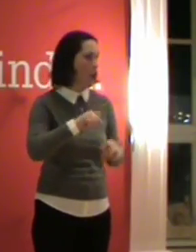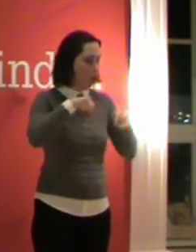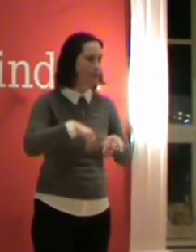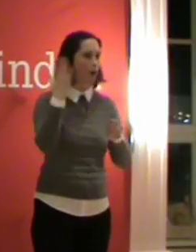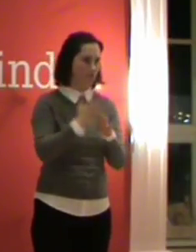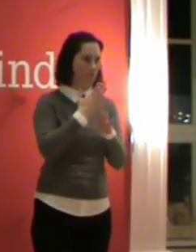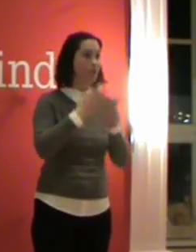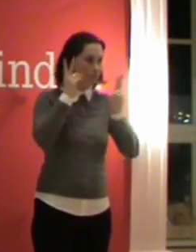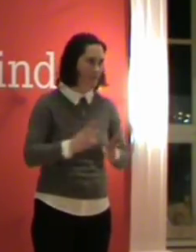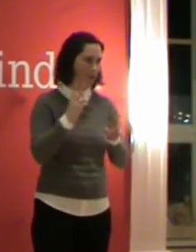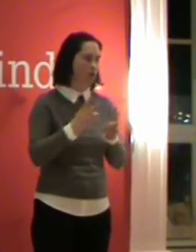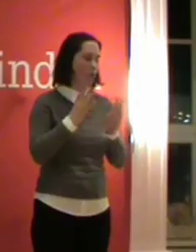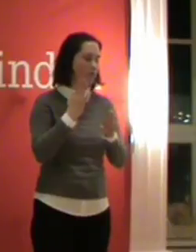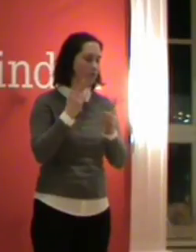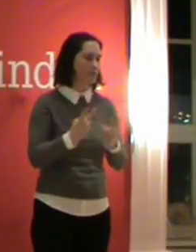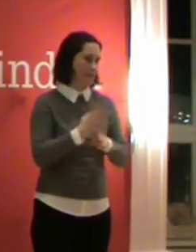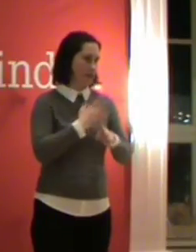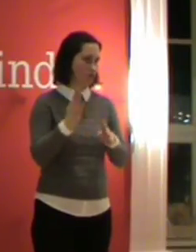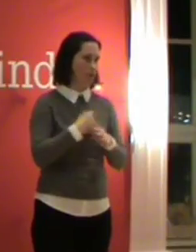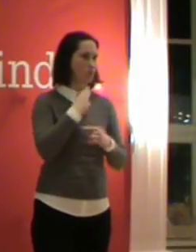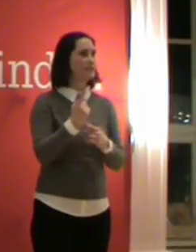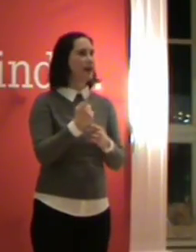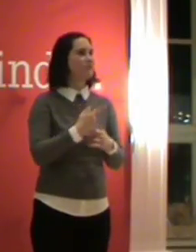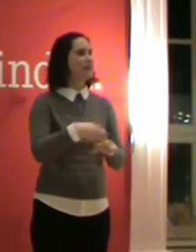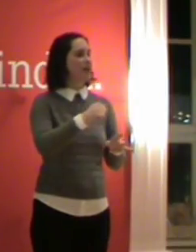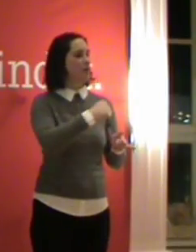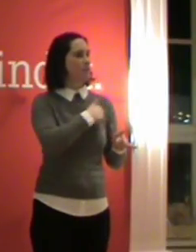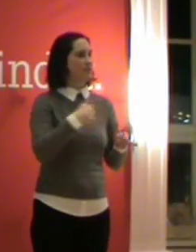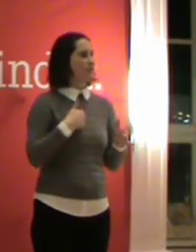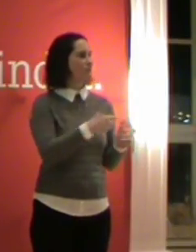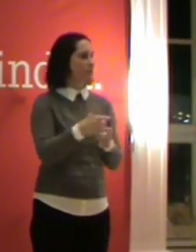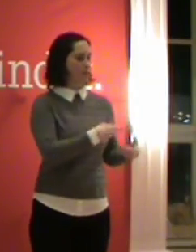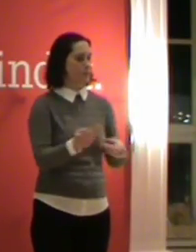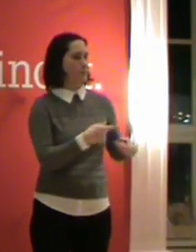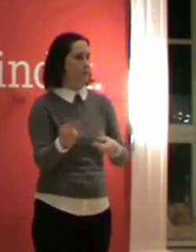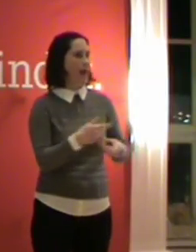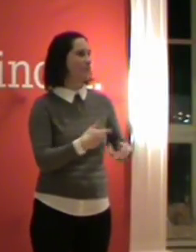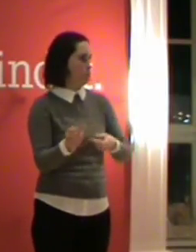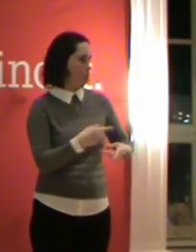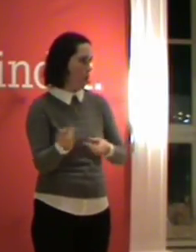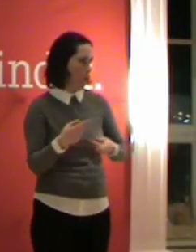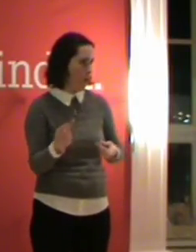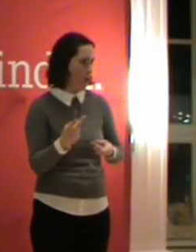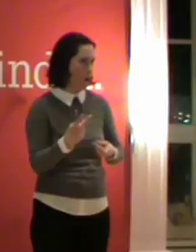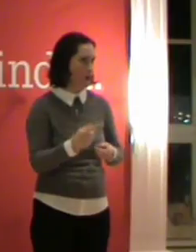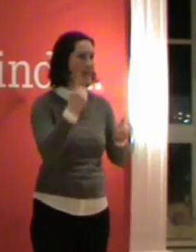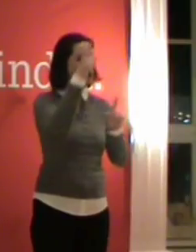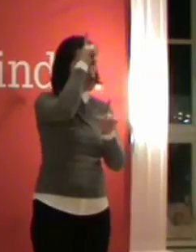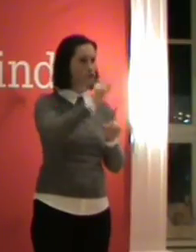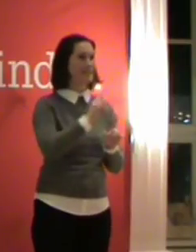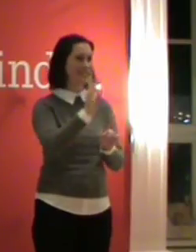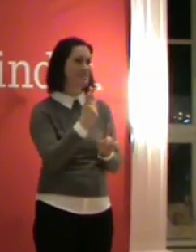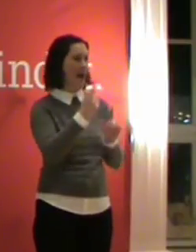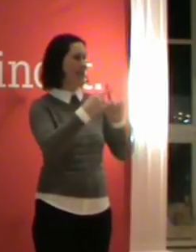Entscheidung getroffen, den Rüstungsexportbericht vorgestellt. Das ist die zweithöchste Zahl. Deutschland